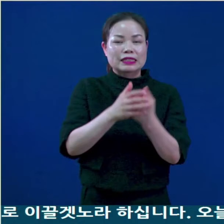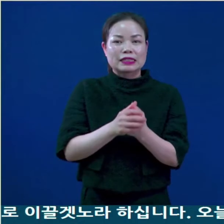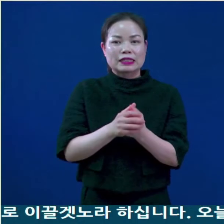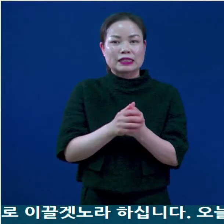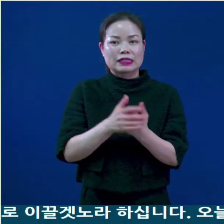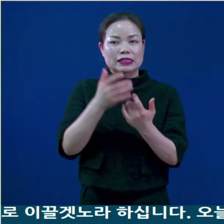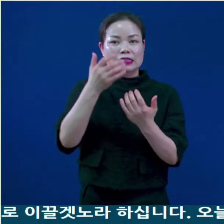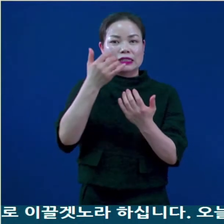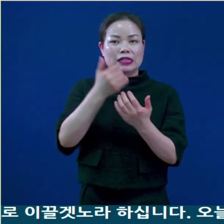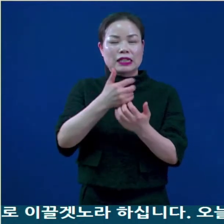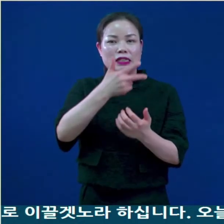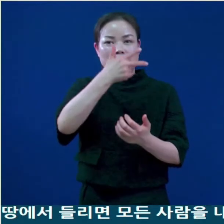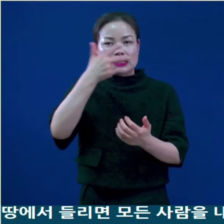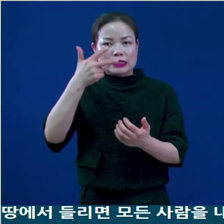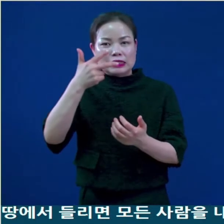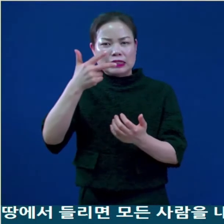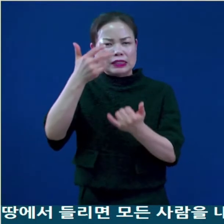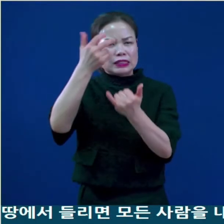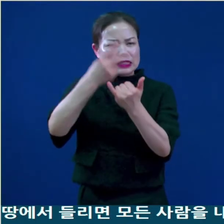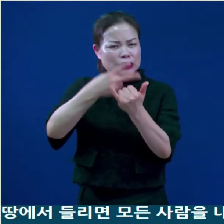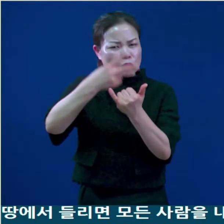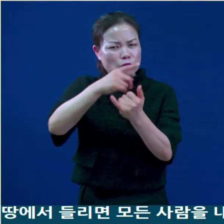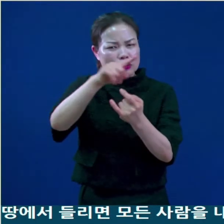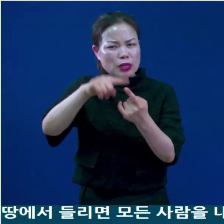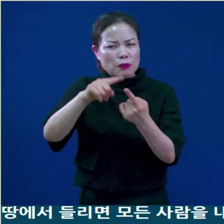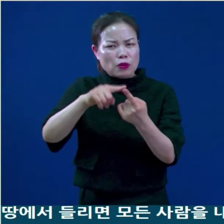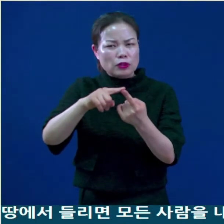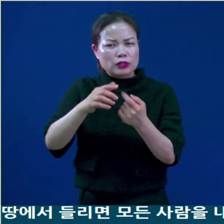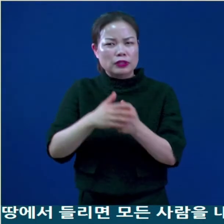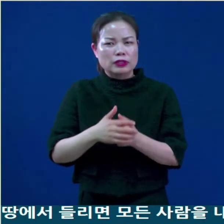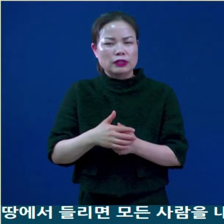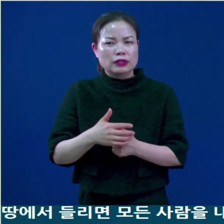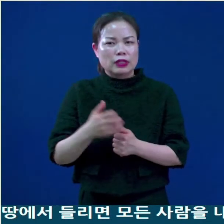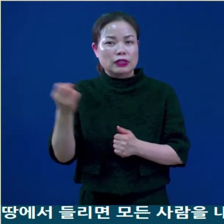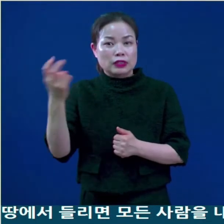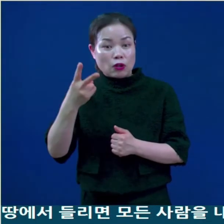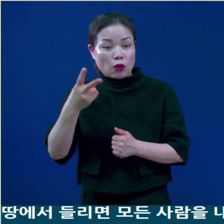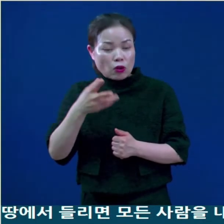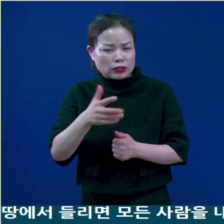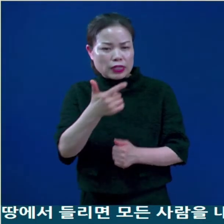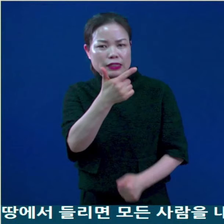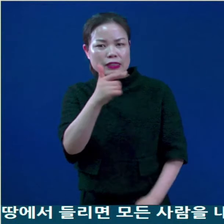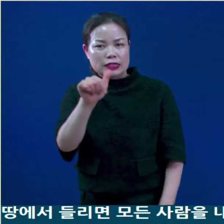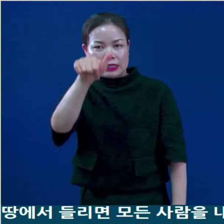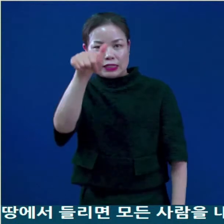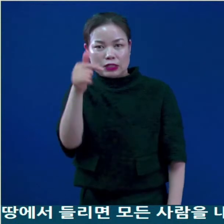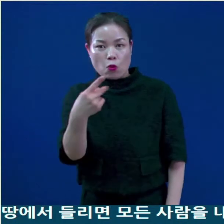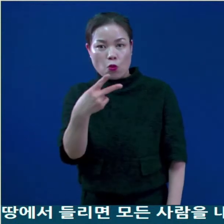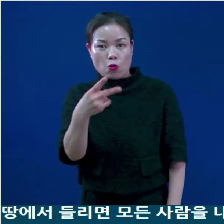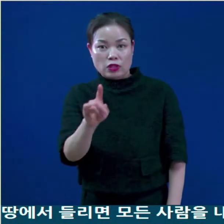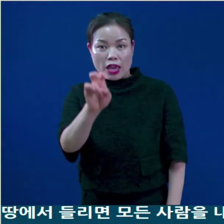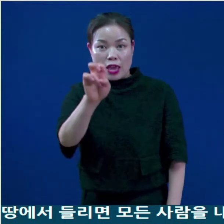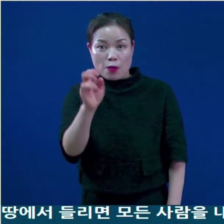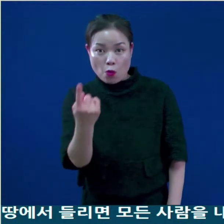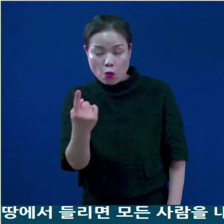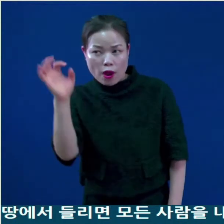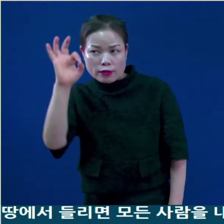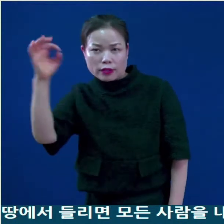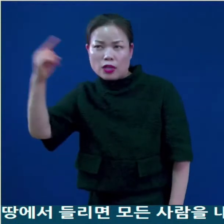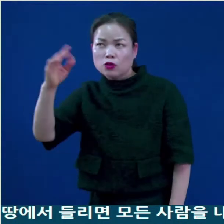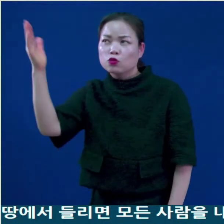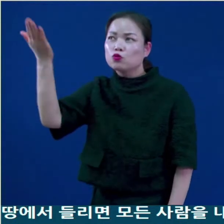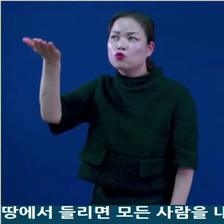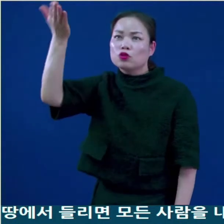밤에 찾아왔지요. 니고데모에게 중생에 대해서 얘기합니다. 네가 거듭나야 하리라. 거듭나다라는 말을 헬라어로 보면